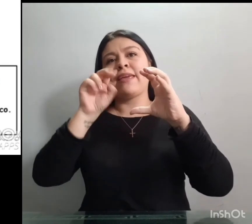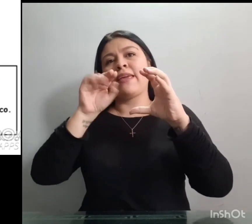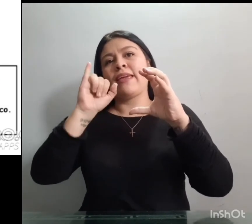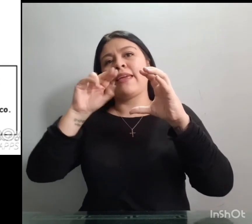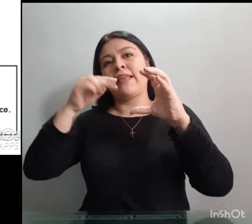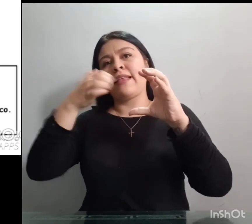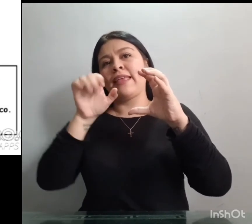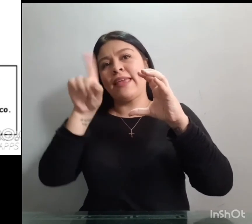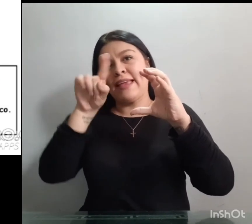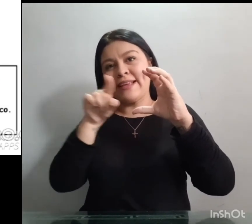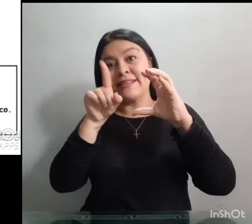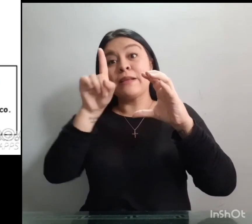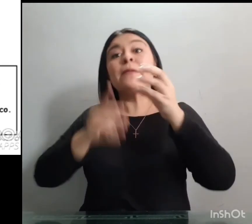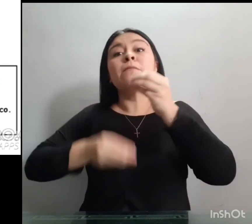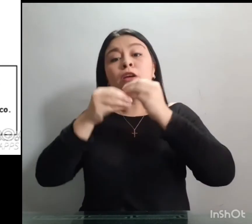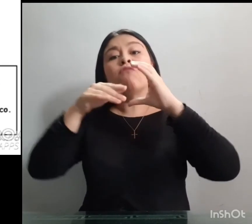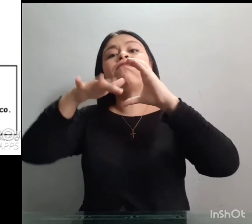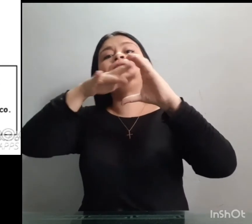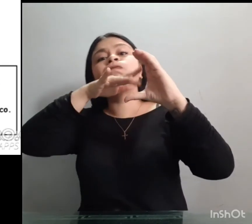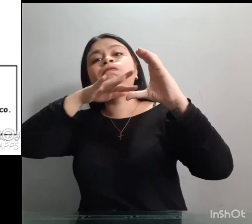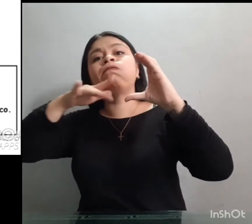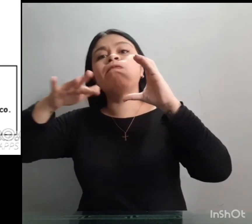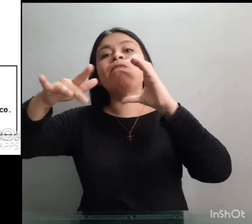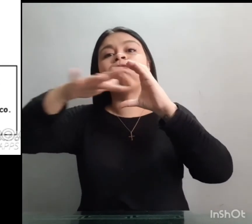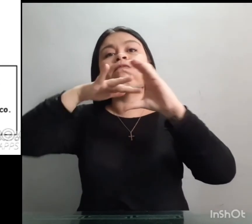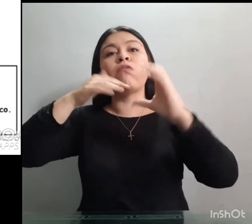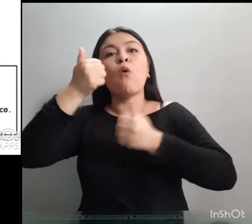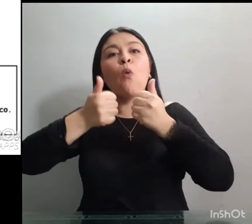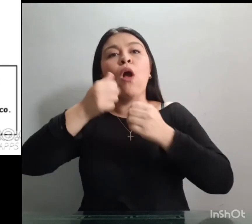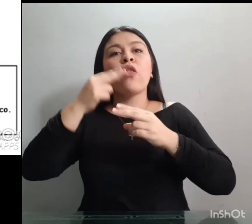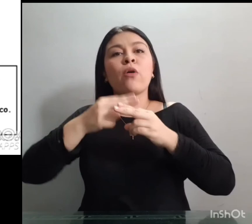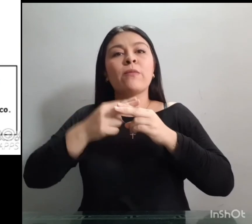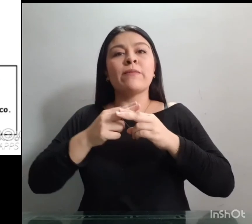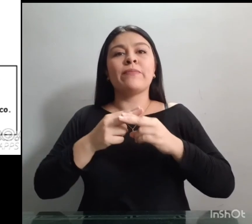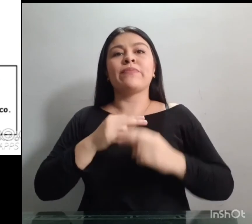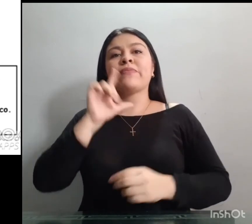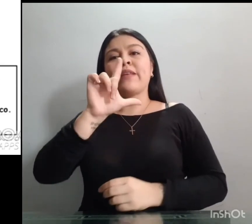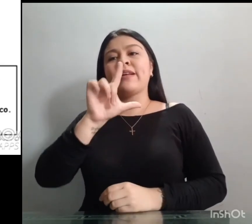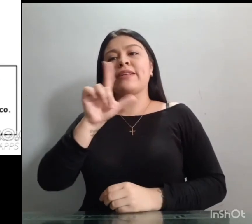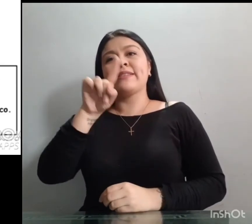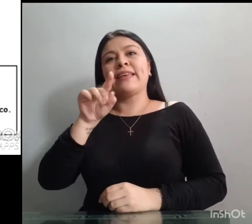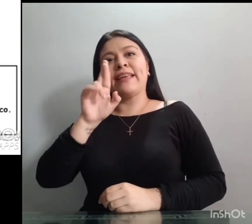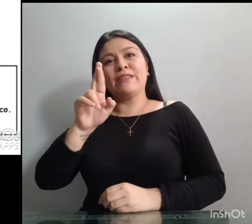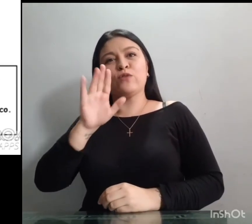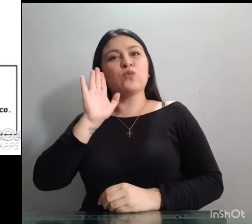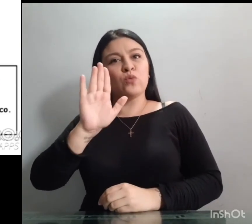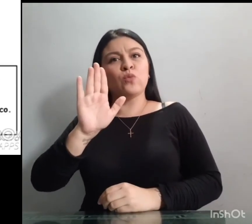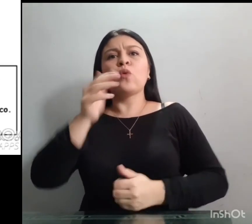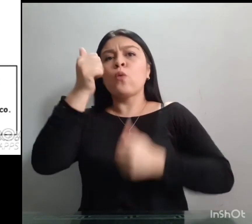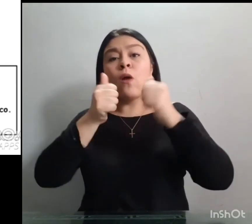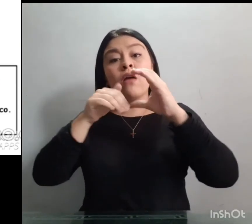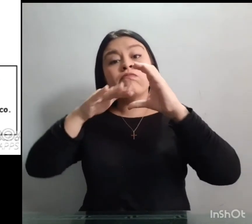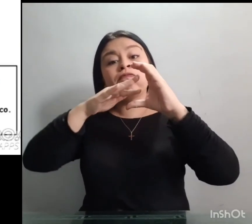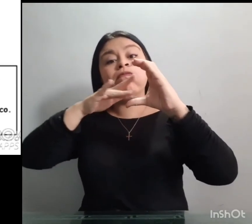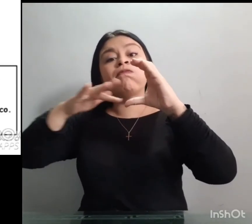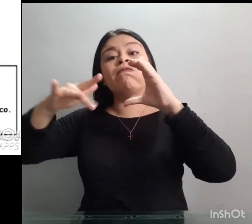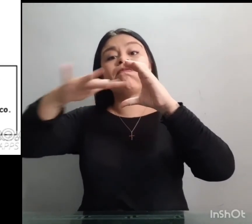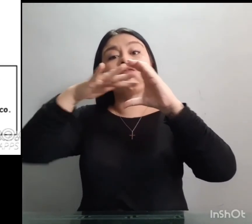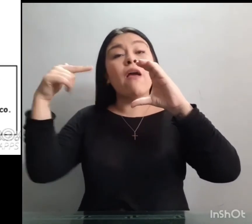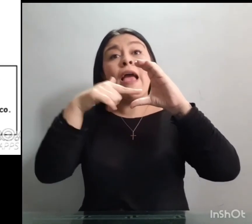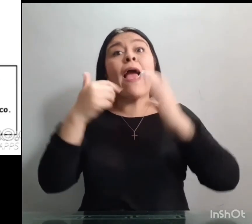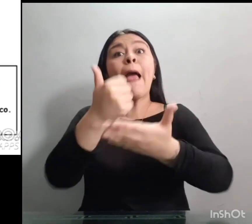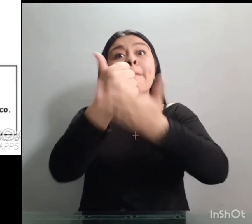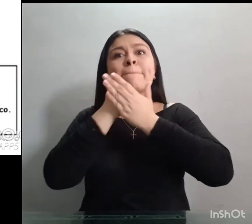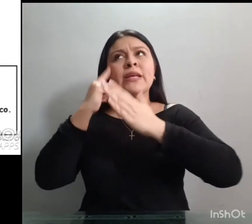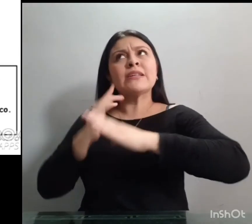llama líquido cefalorraquídeo, que se conoce con estas tres letras, LCR, que sirve ese líquido como amortiguador